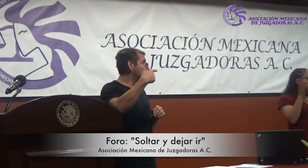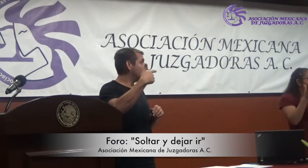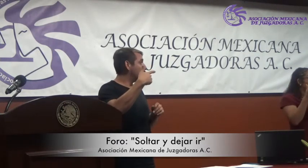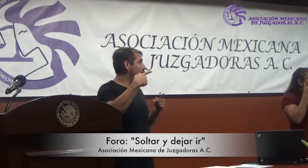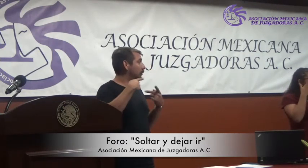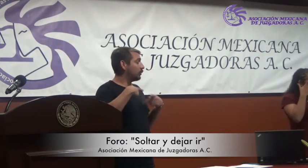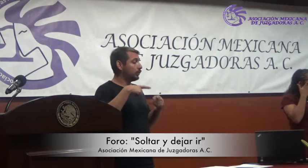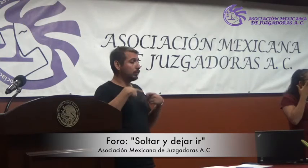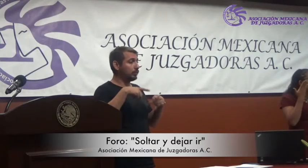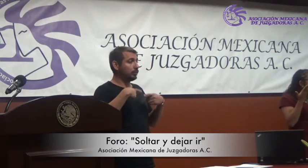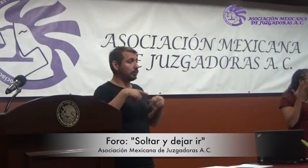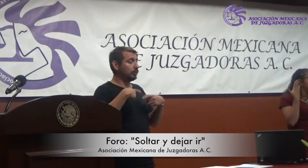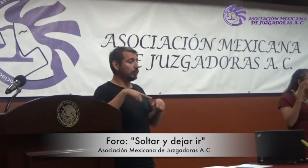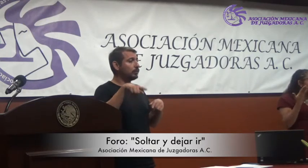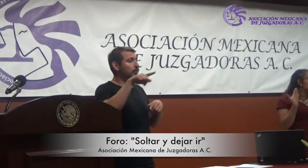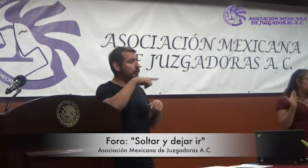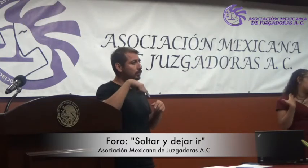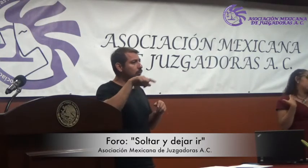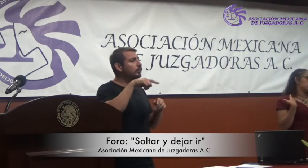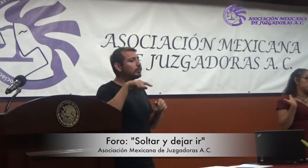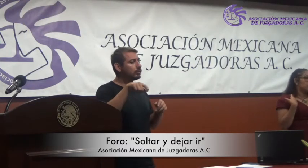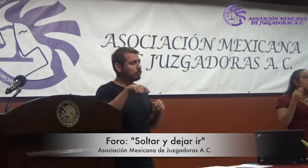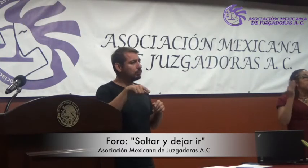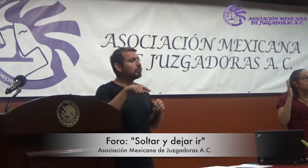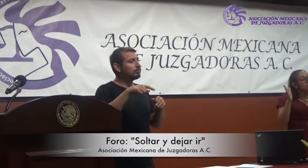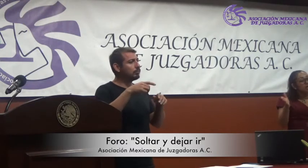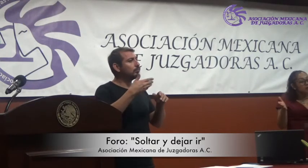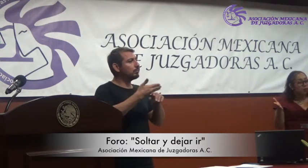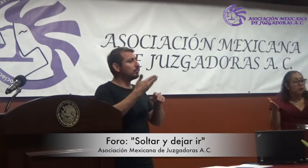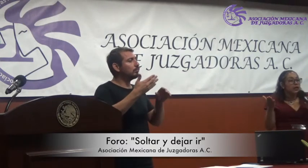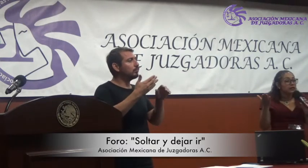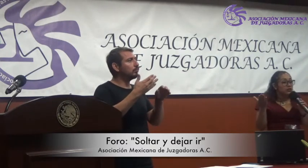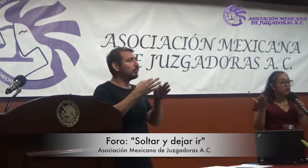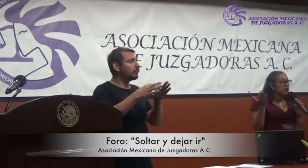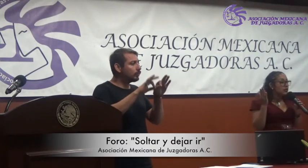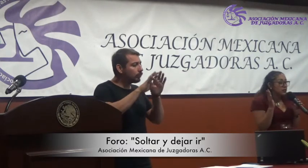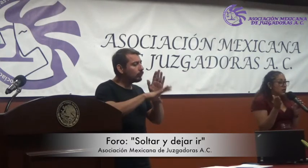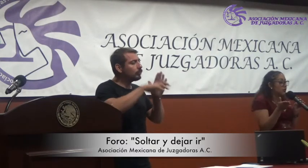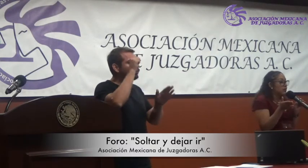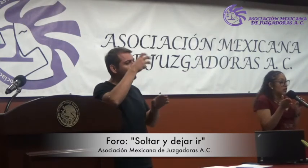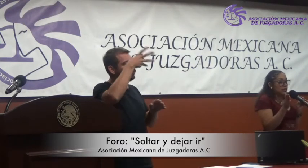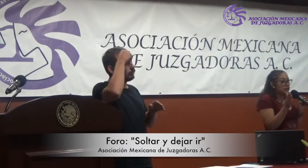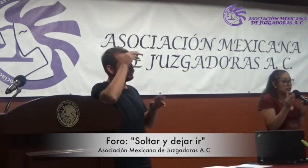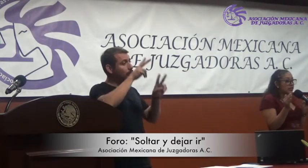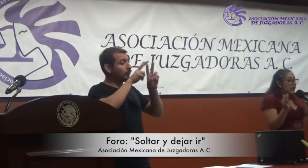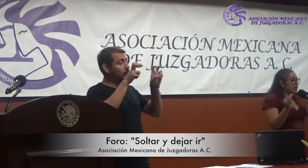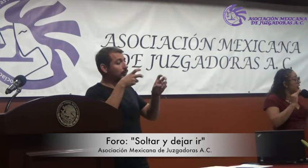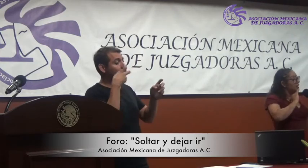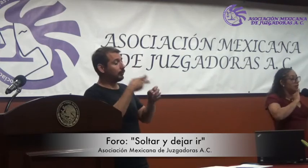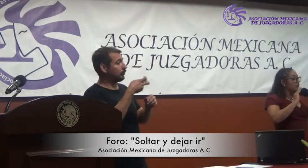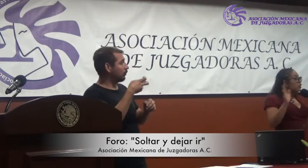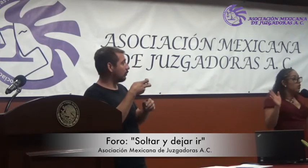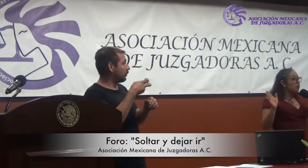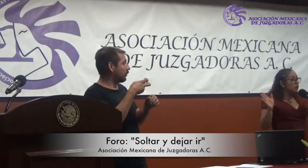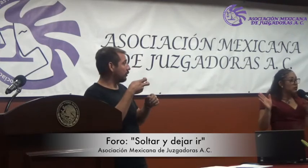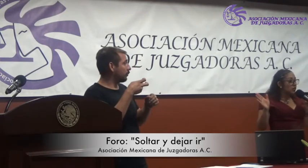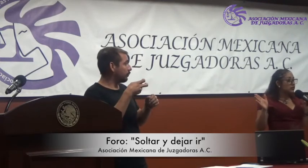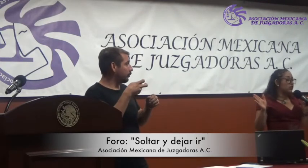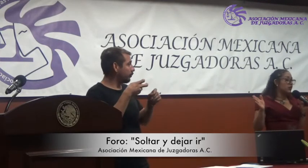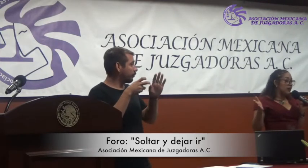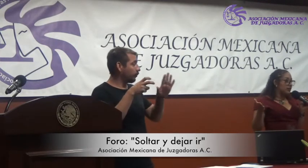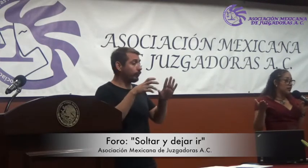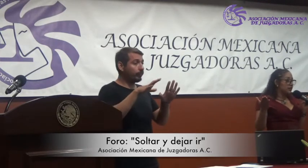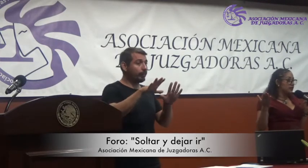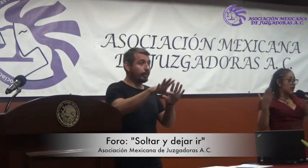poco dar cuenta del contraste tan drástico. Del total de población que se encuentra en esta sala, ninguna